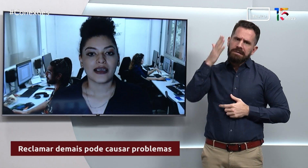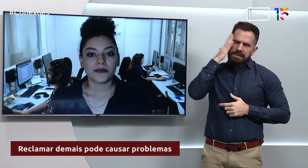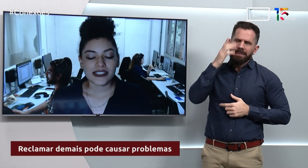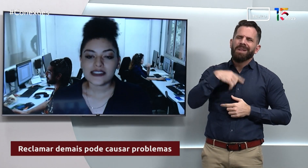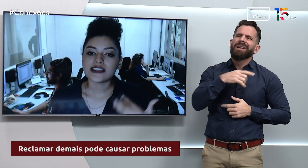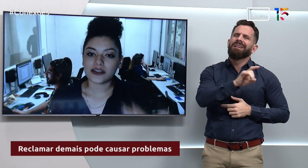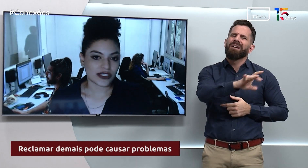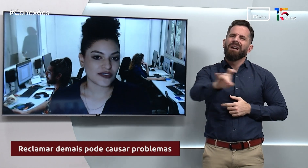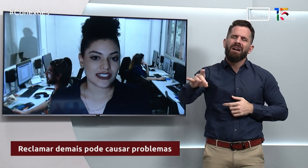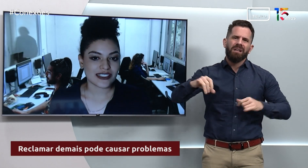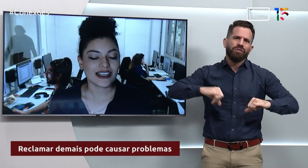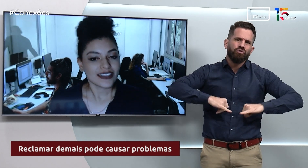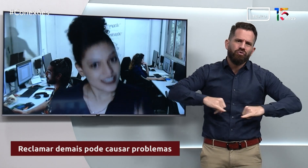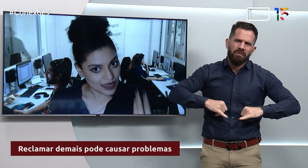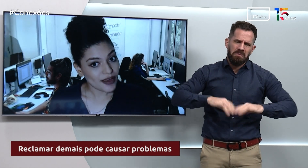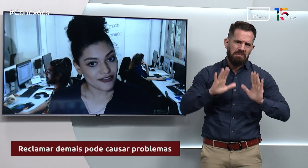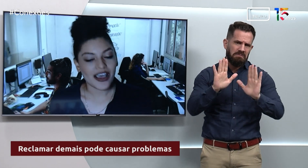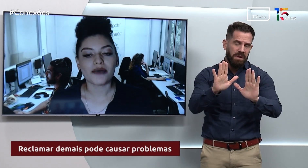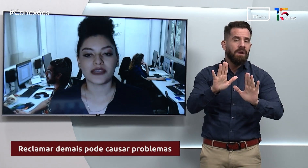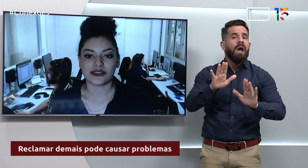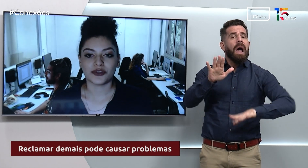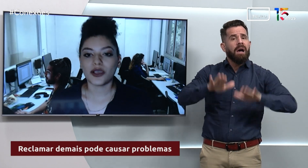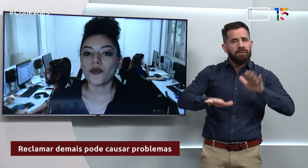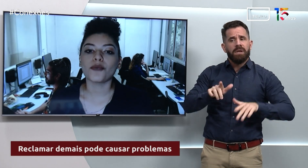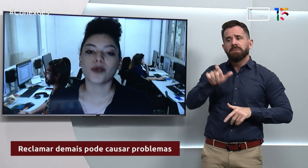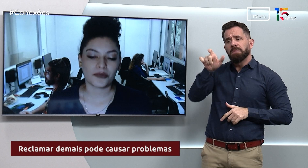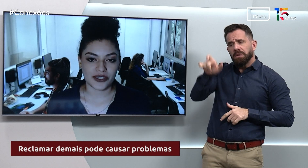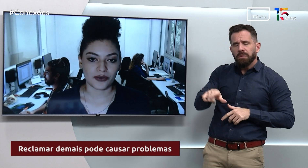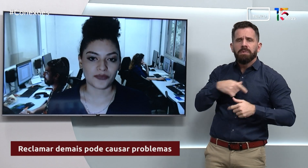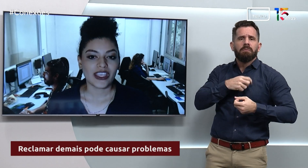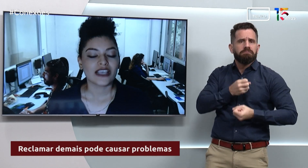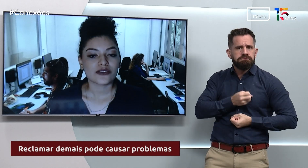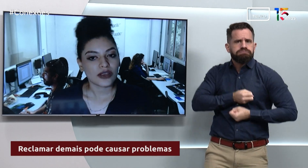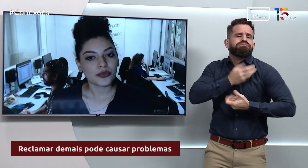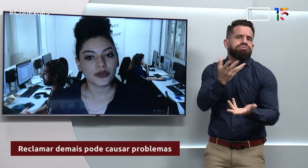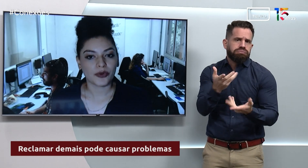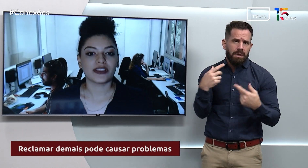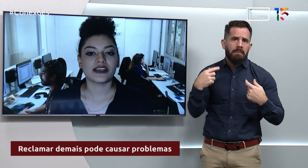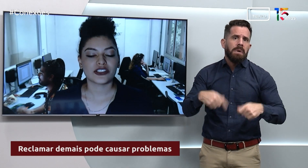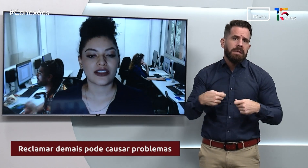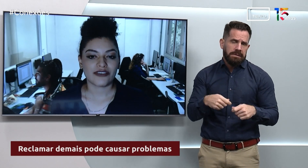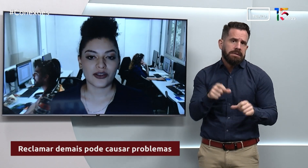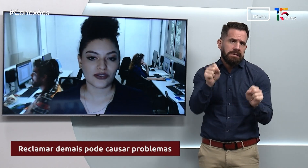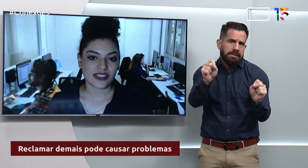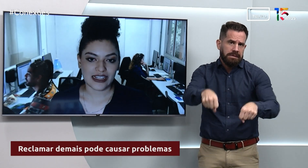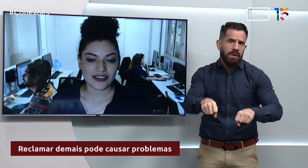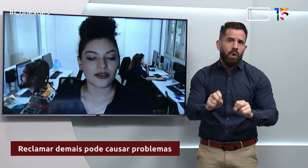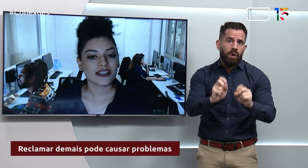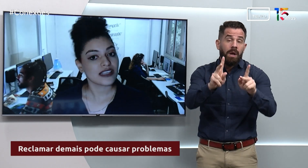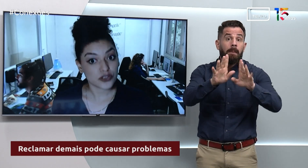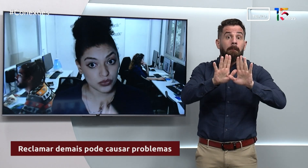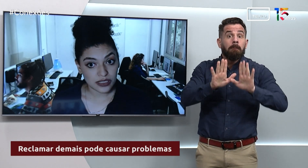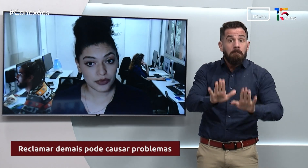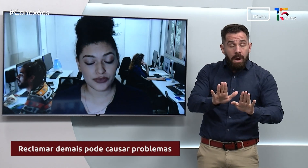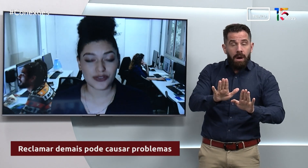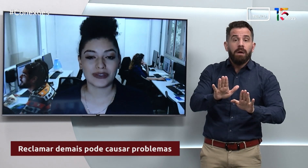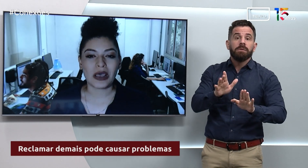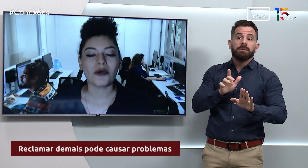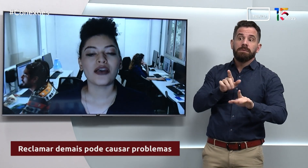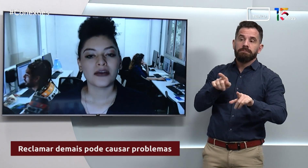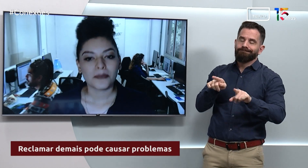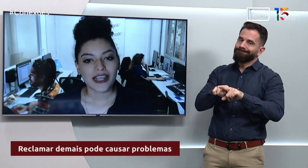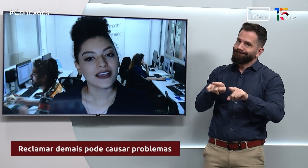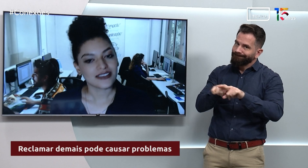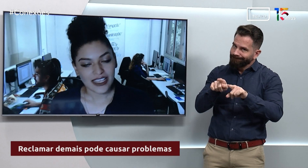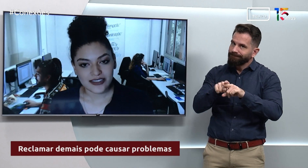pessoas precisam, às vezes, desabafar mesmo, ter um ombro amigo. Só que é muito importante levar em consideração essa ajuda